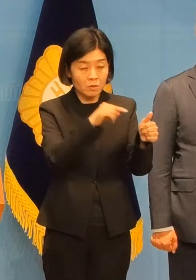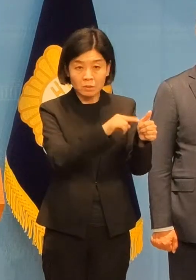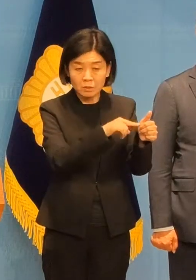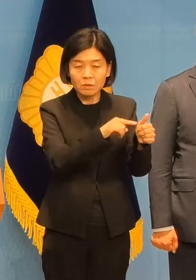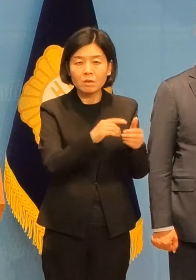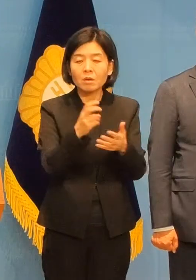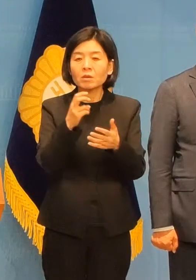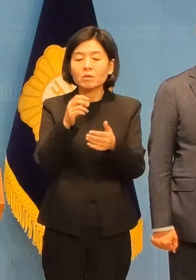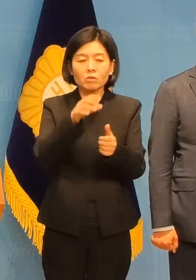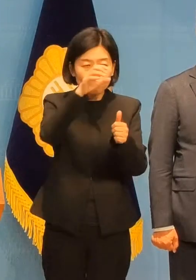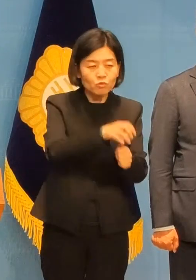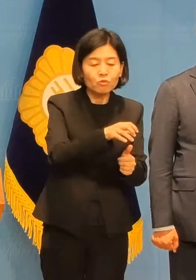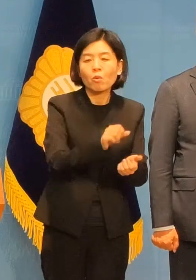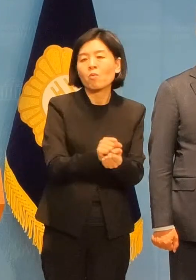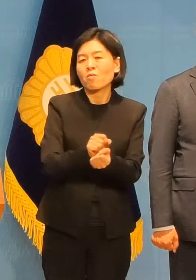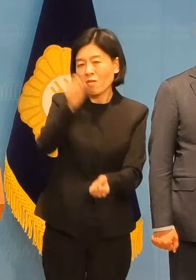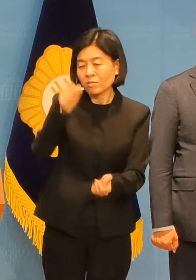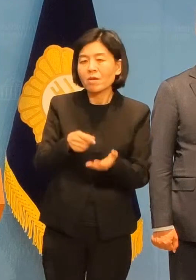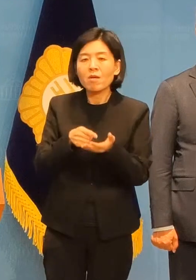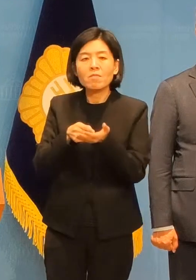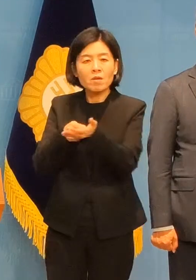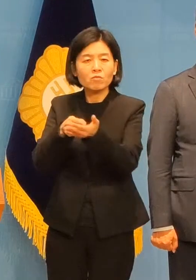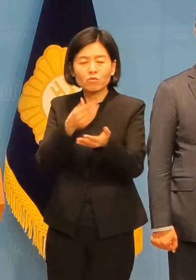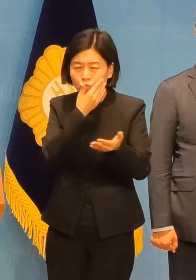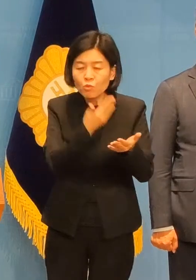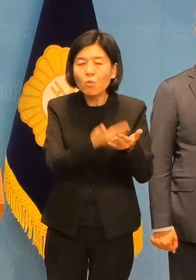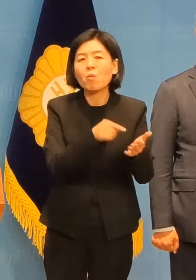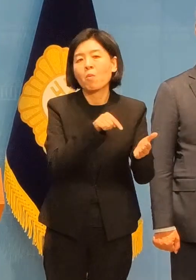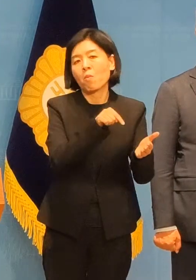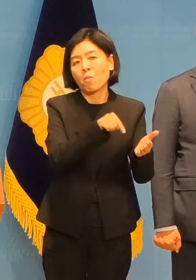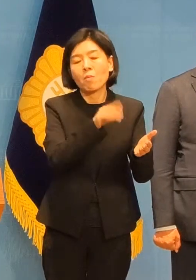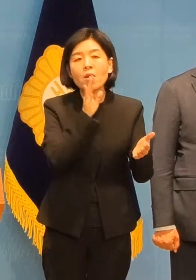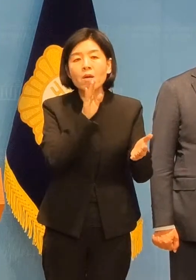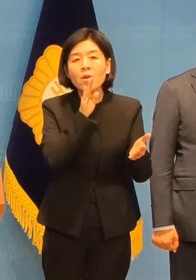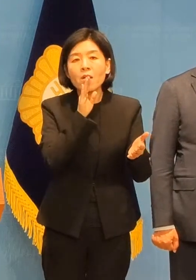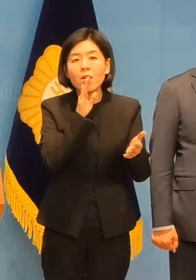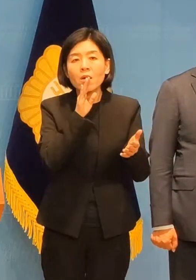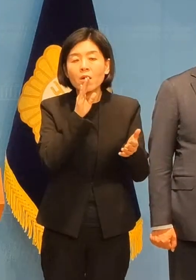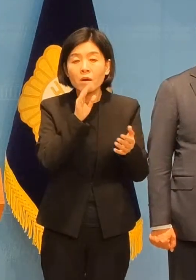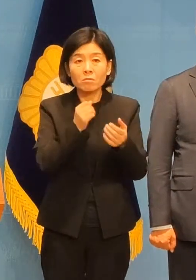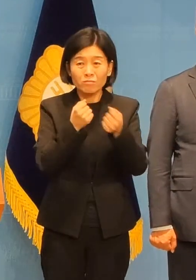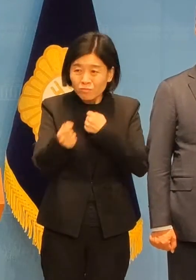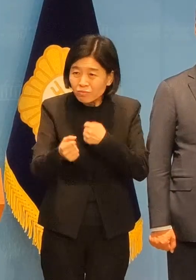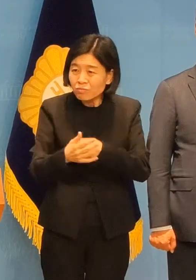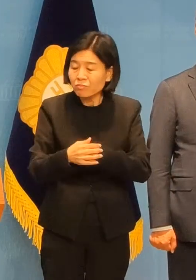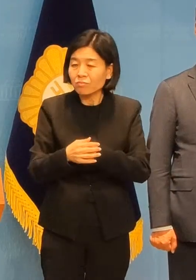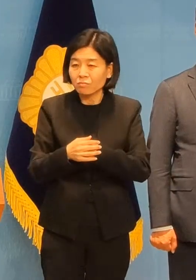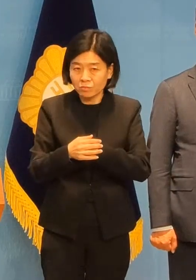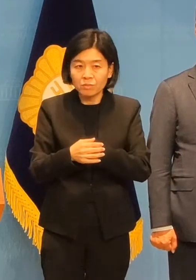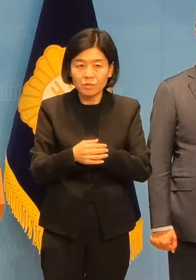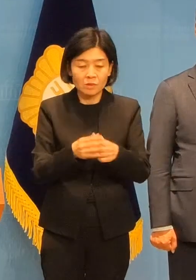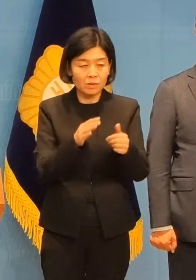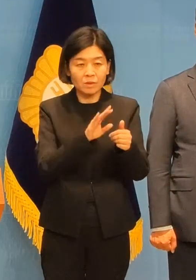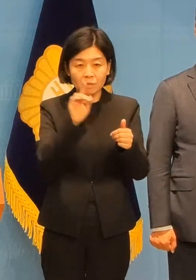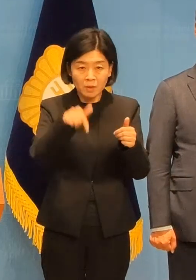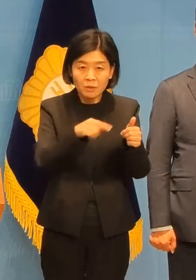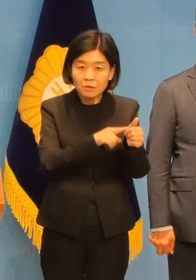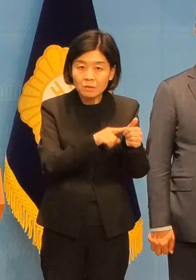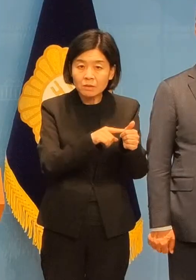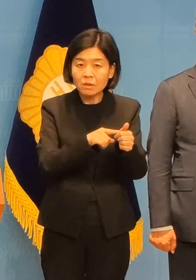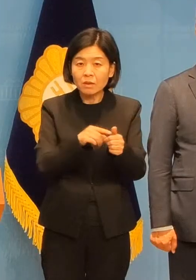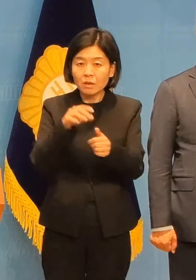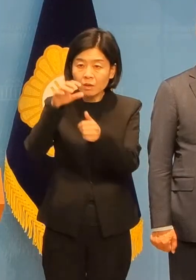구속영장 발부의 중요한 사안입니다. 그러나 그럼에도 불구하고 이런 자에 대해서